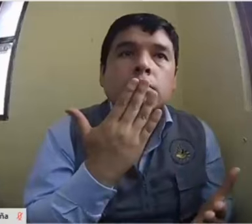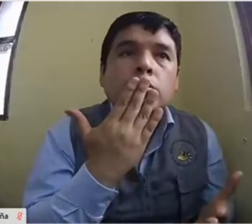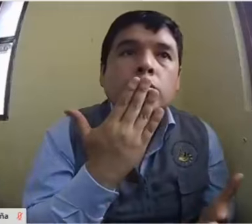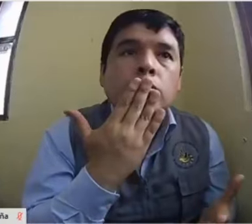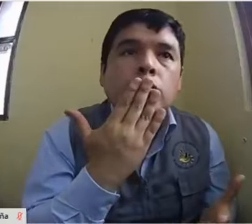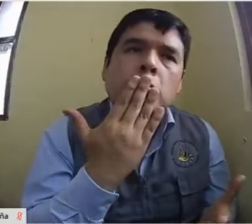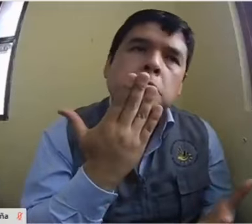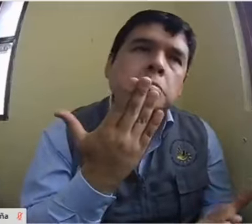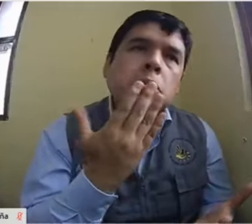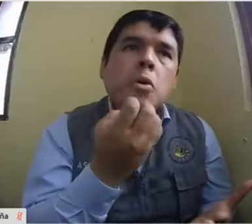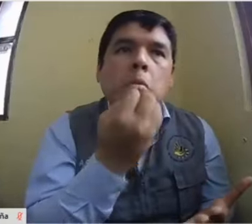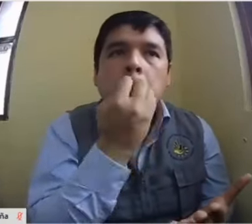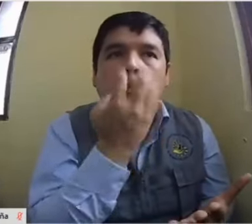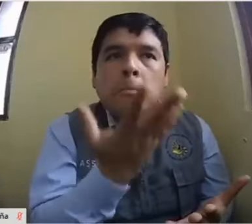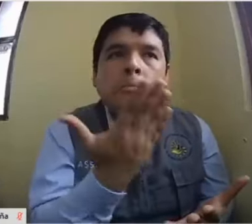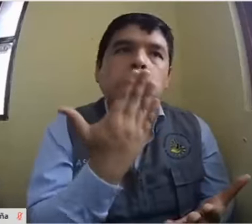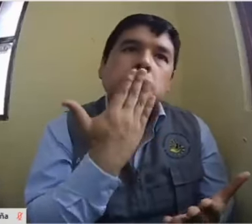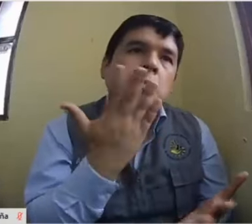Así se dice gracias.